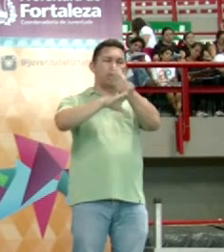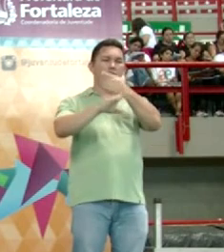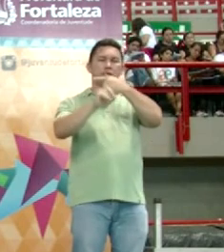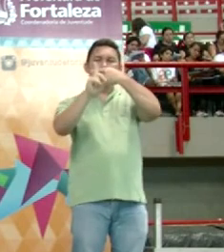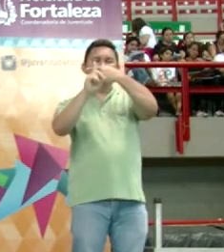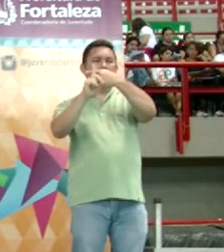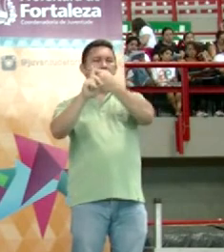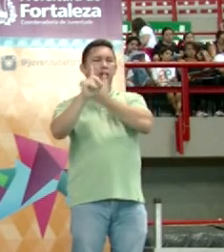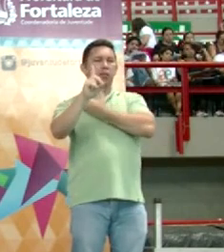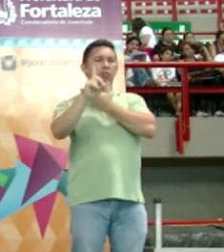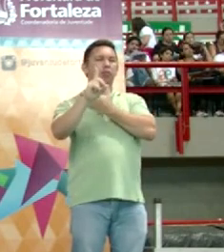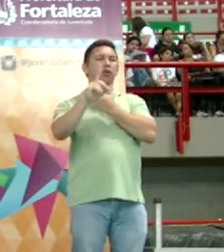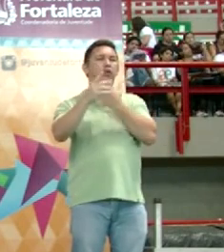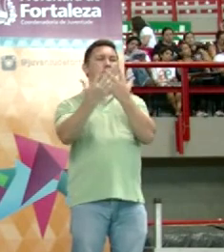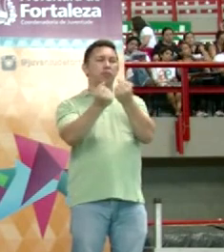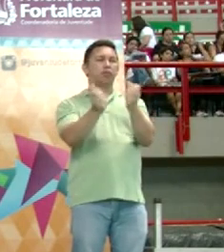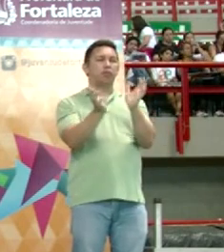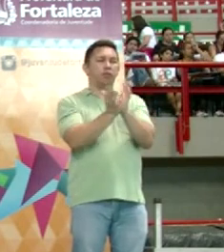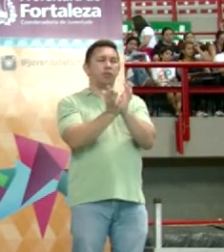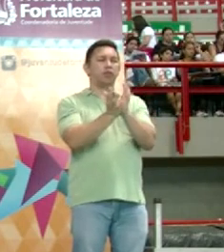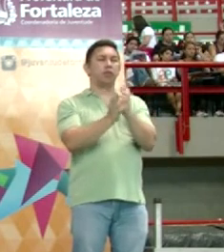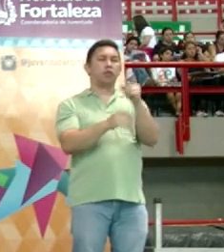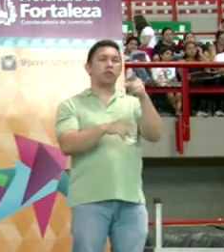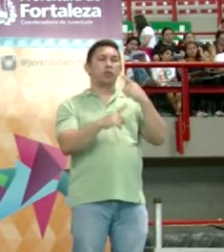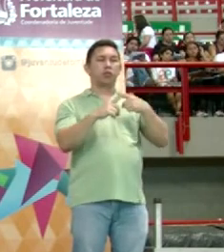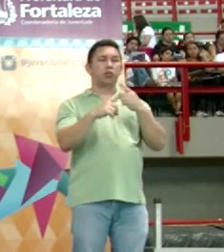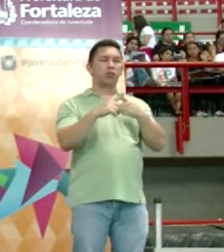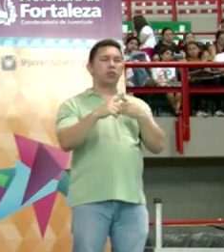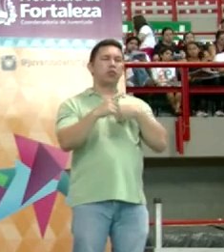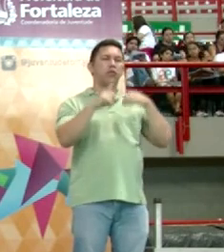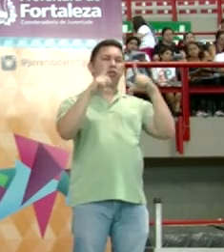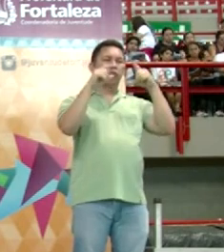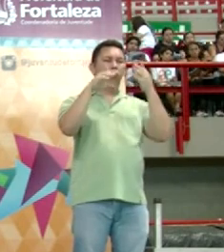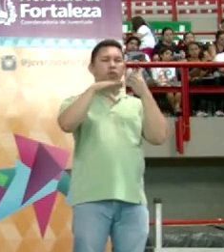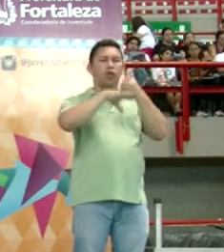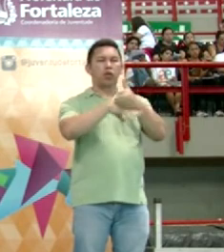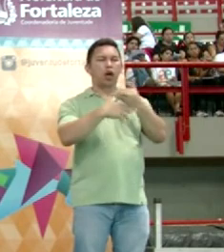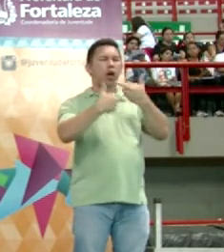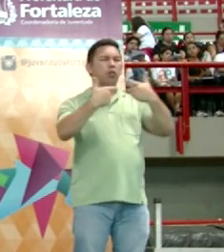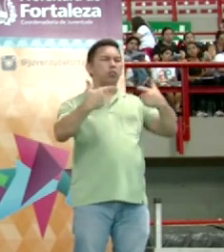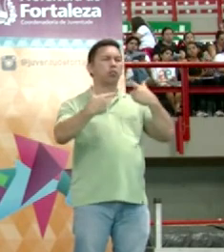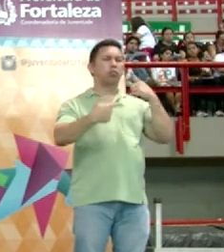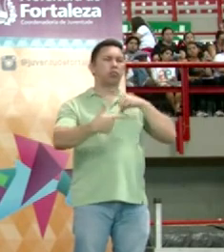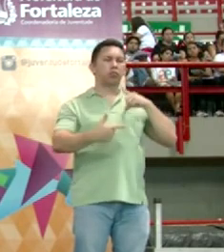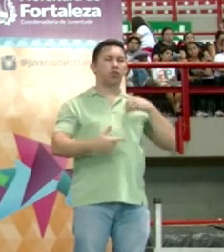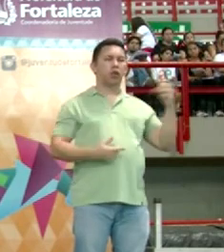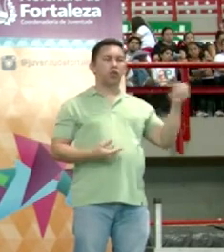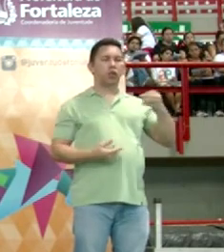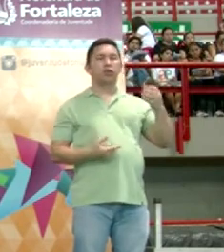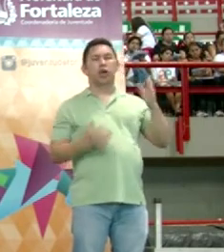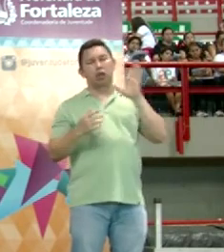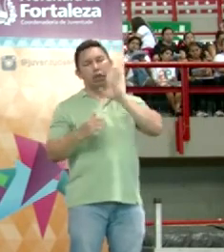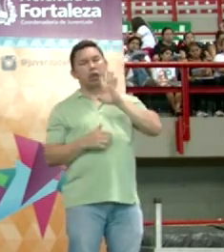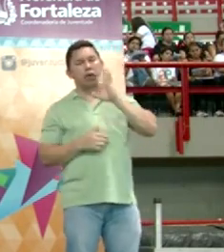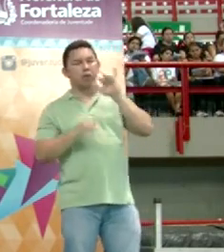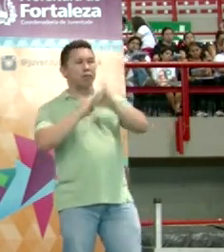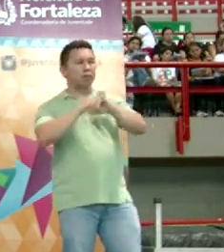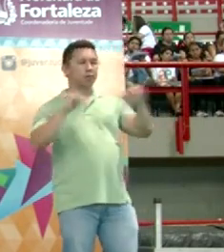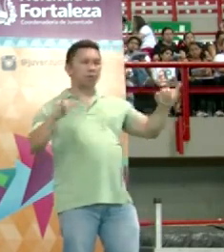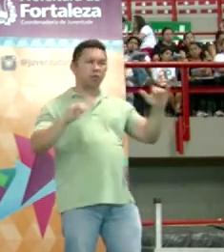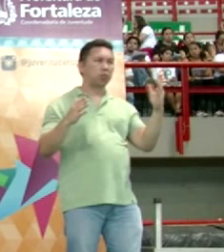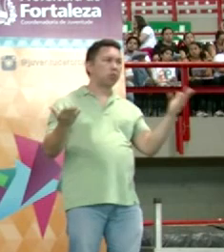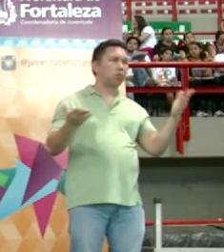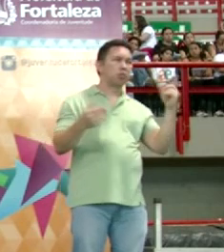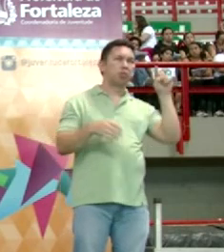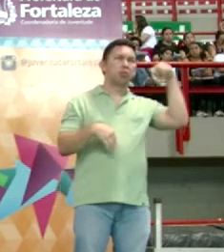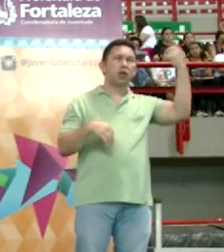adicionado. Porque eu quero vocês participando. A gente vai começar a postar fotos, postar muitas... Ah, tem uma novidade legal. Não sei